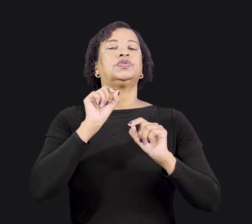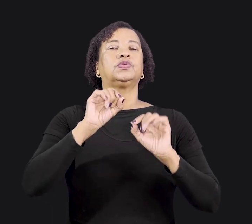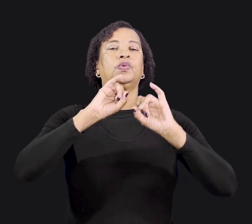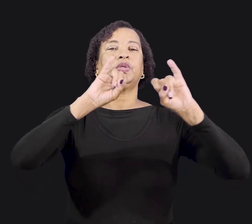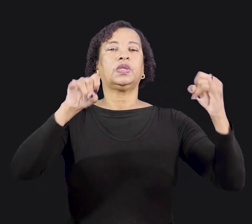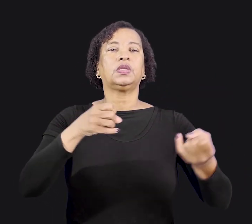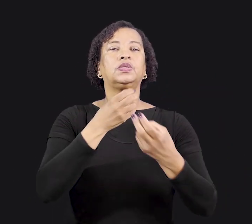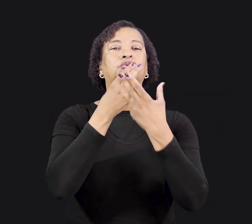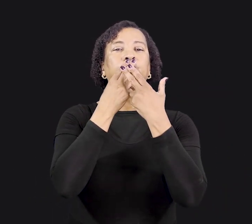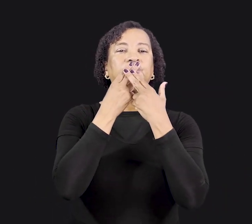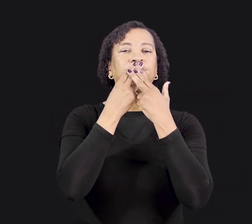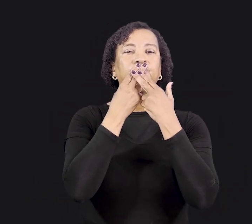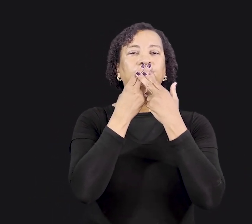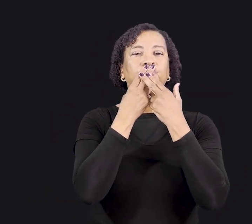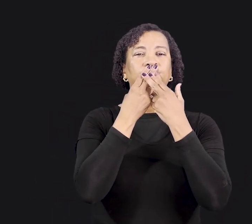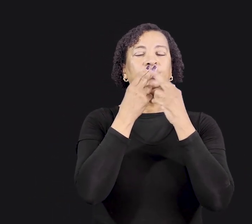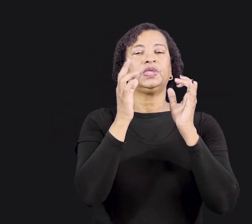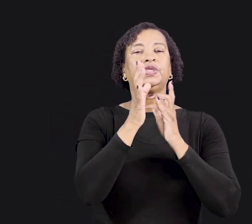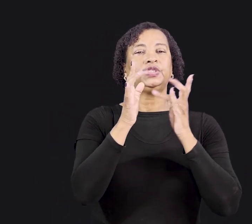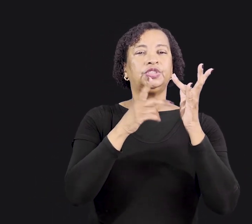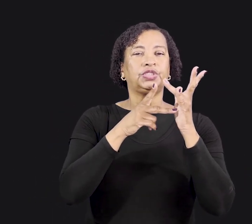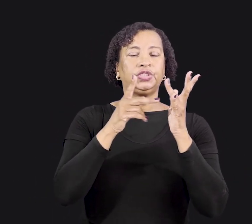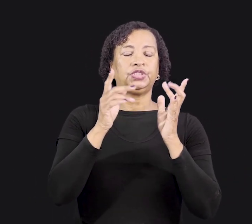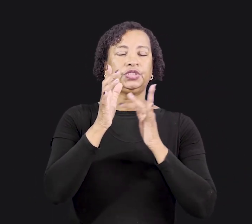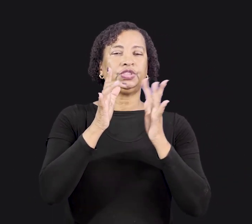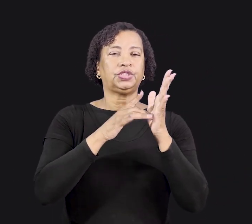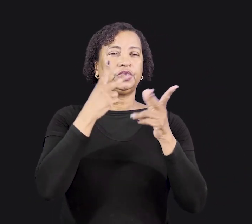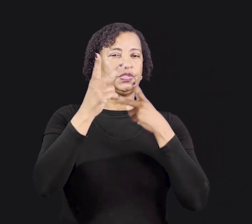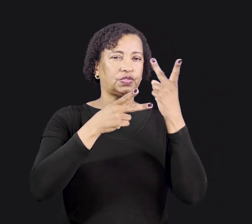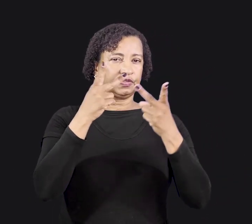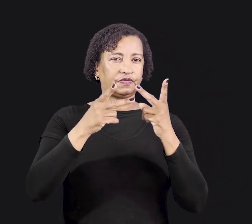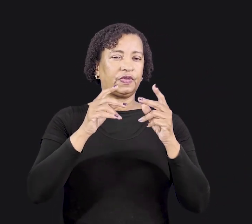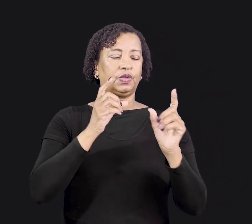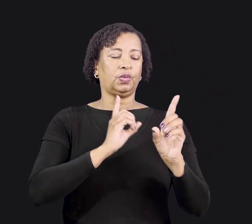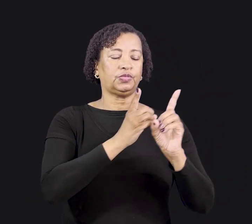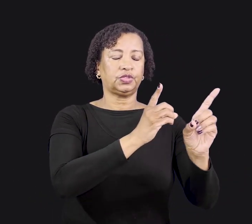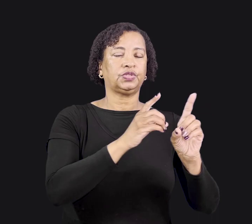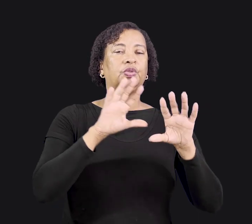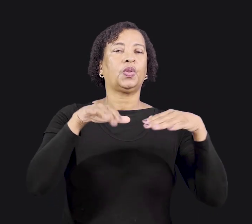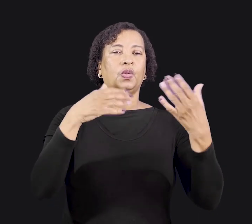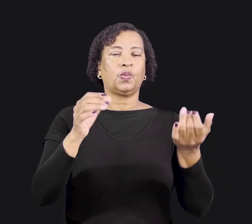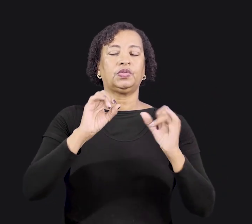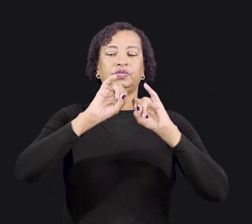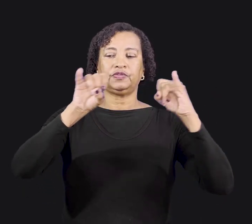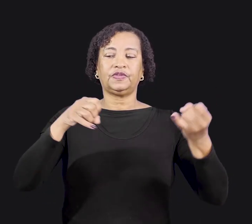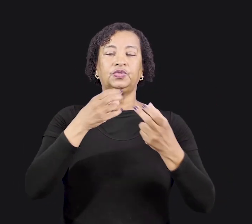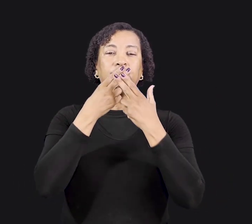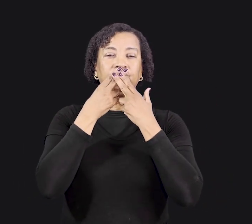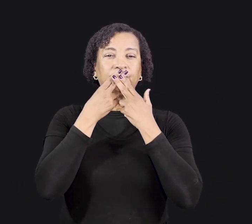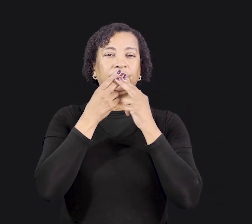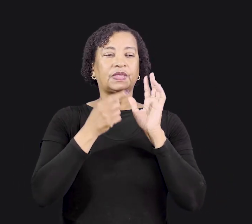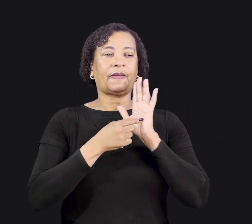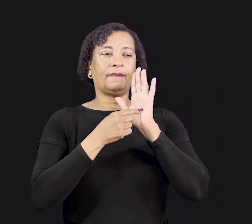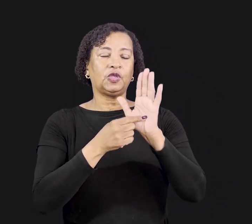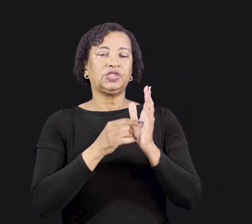jejum. Jesus falou aos seus discípulos que quando eles estivessem jejuando, não deveriam mostrar o rosto abatido, nem ficar